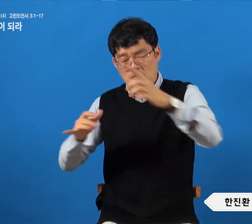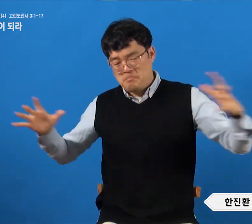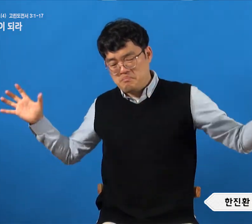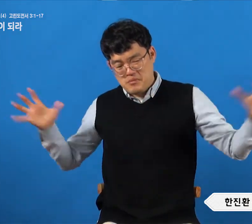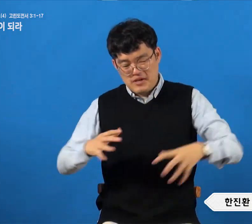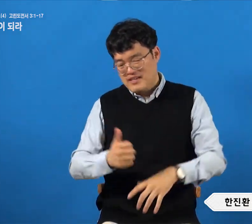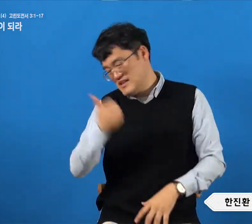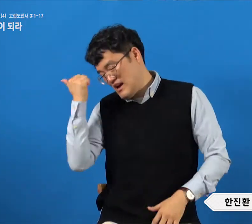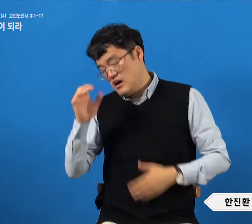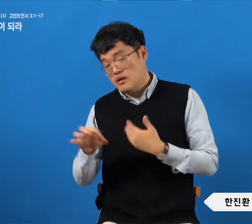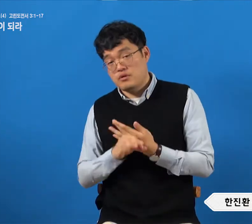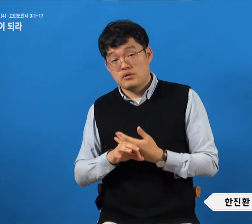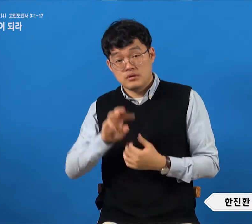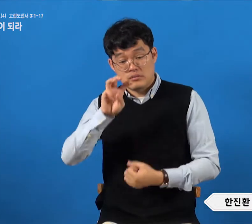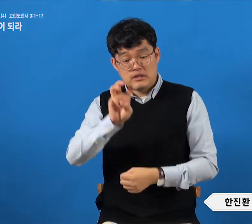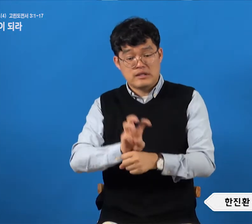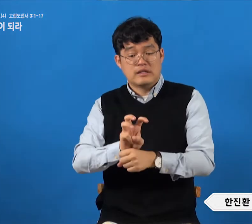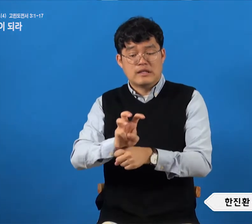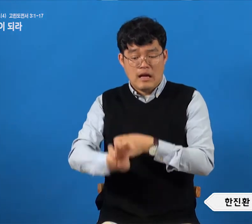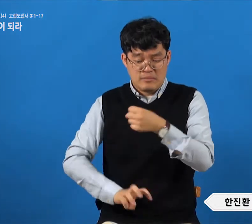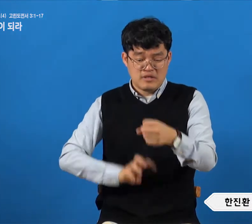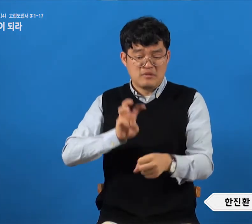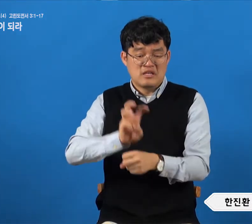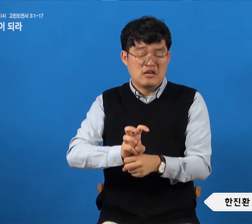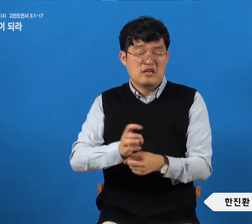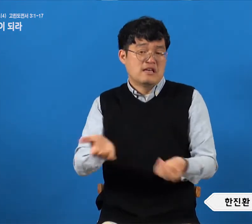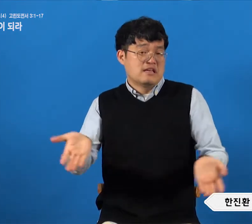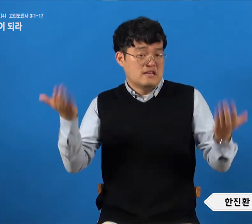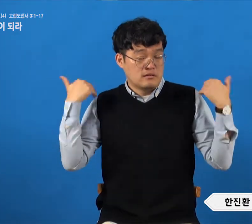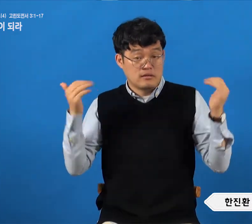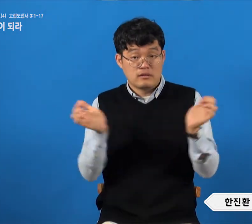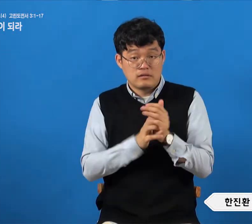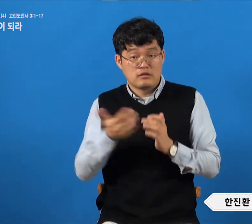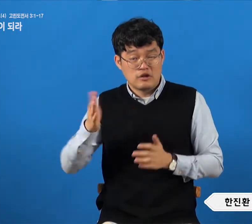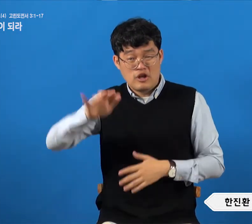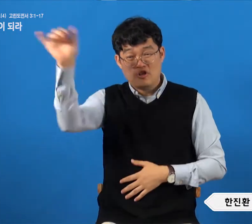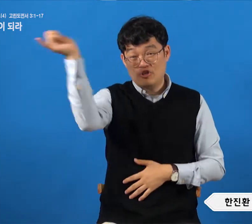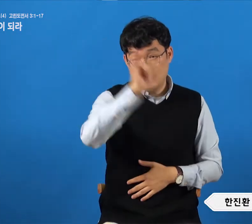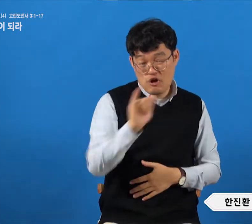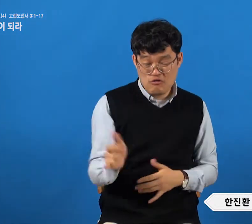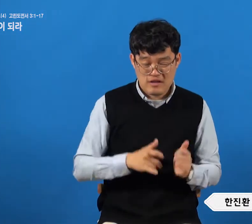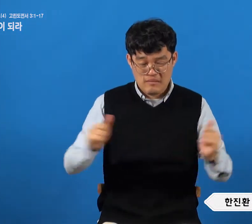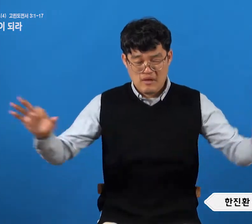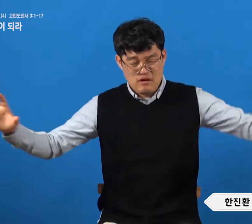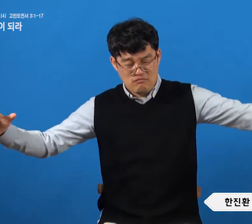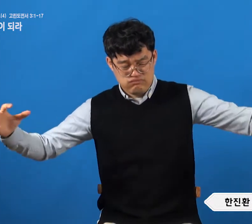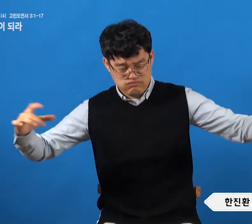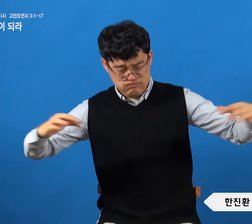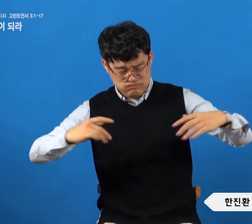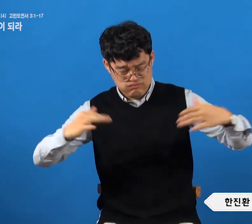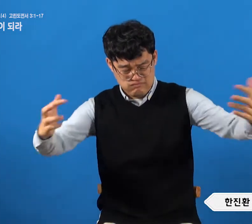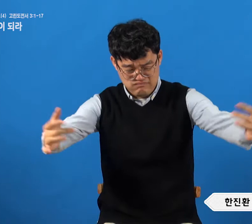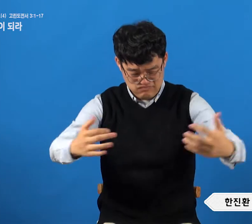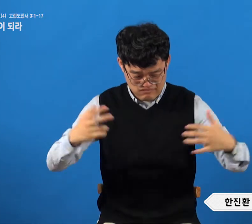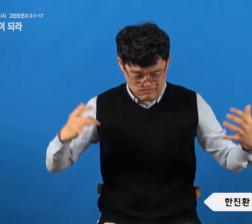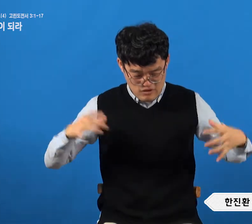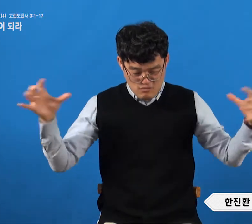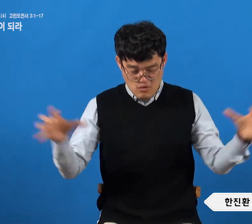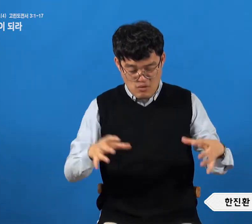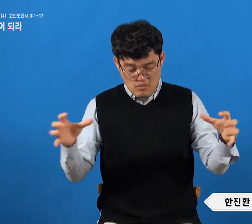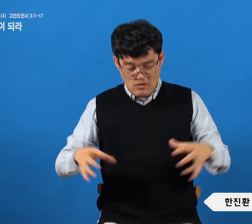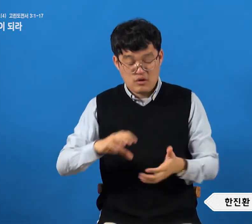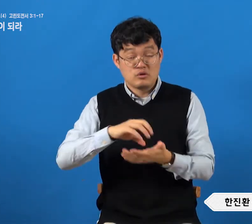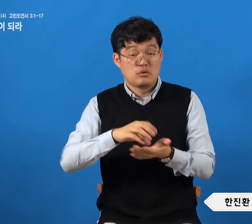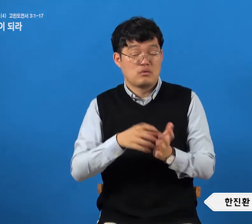모이자 하면 뭐 30년이 벌써 지났는데도 그런데도 전국 각지에서 그냥 몰려와서 그냥 이렇게